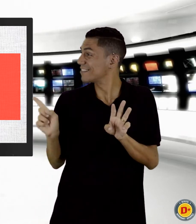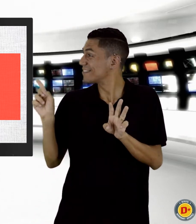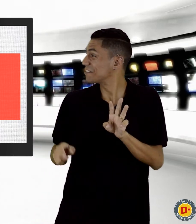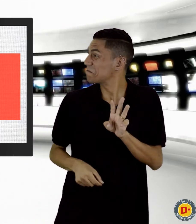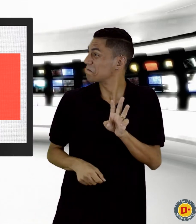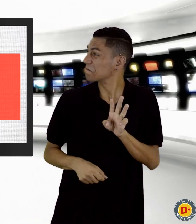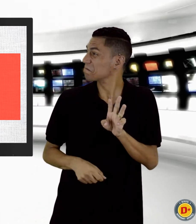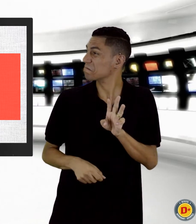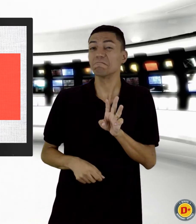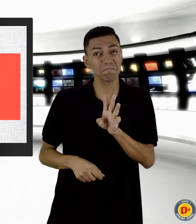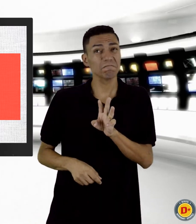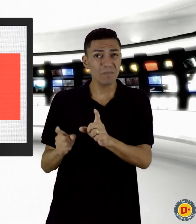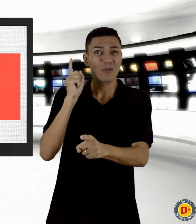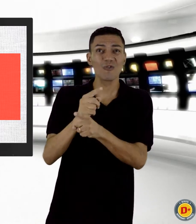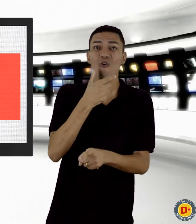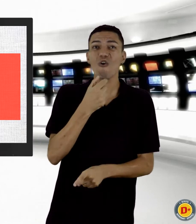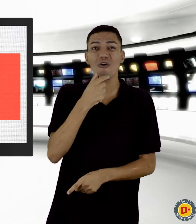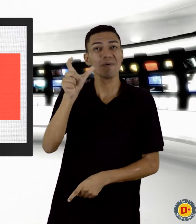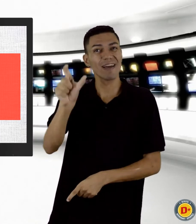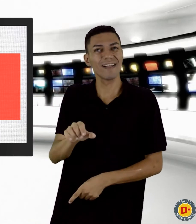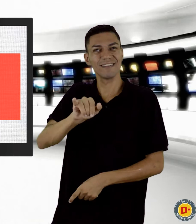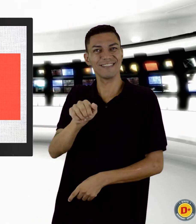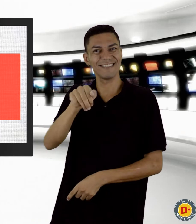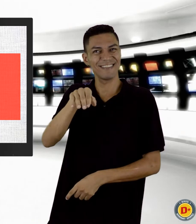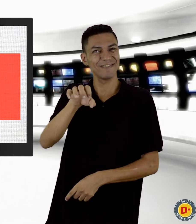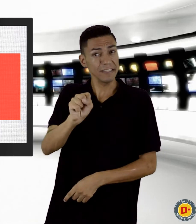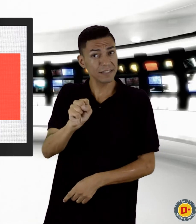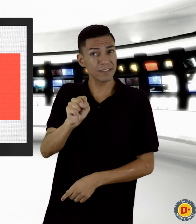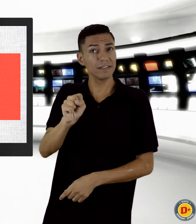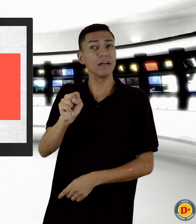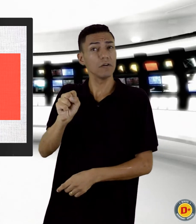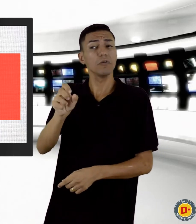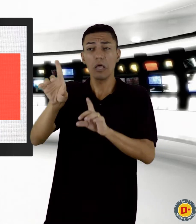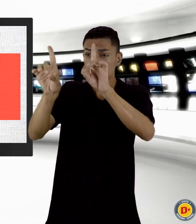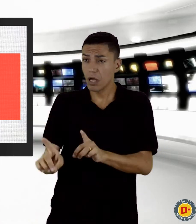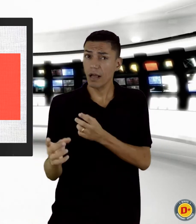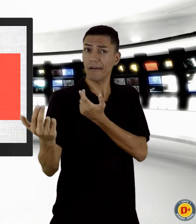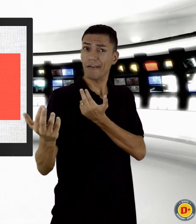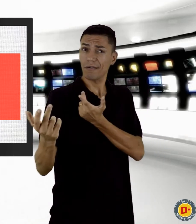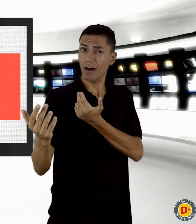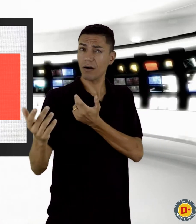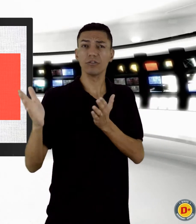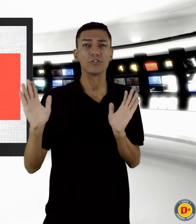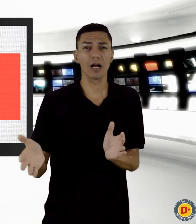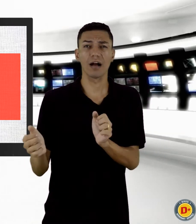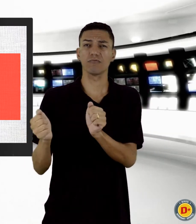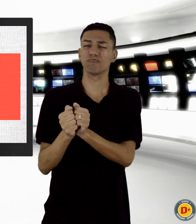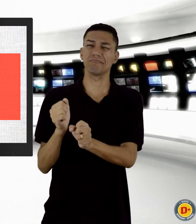Jamie, que também tem deficiência e os dois estão juntos há 9 anos. Quando ficamos juntos e